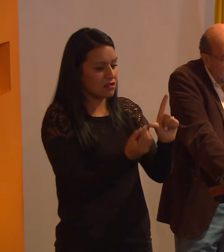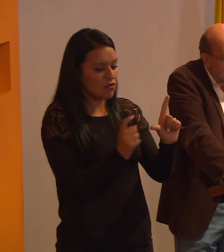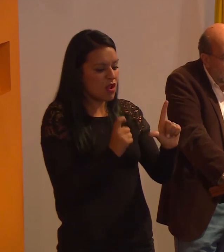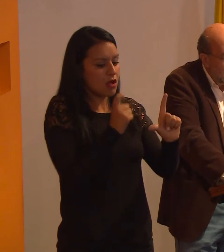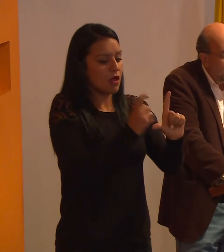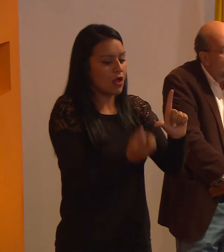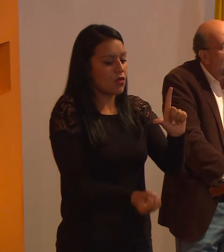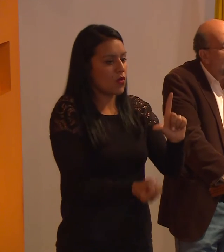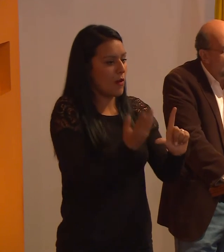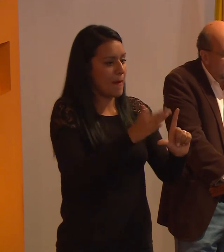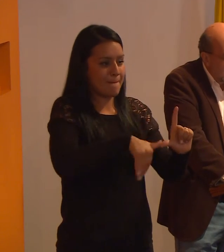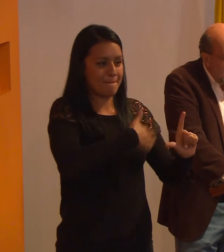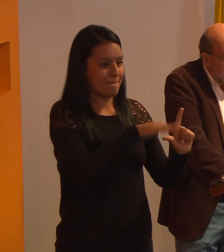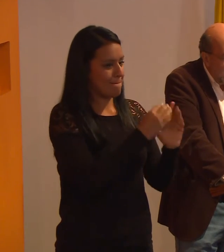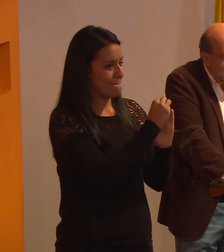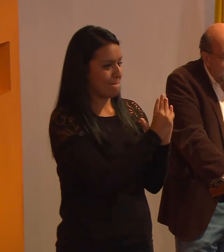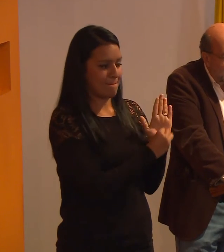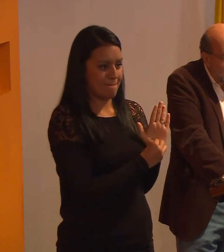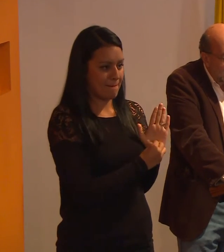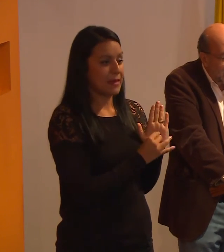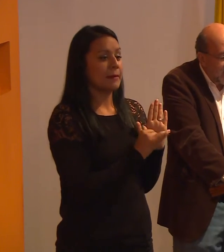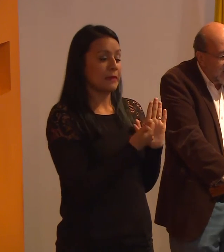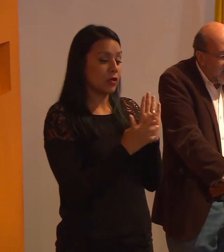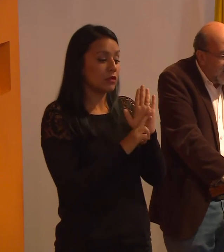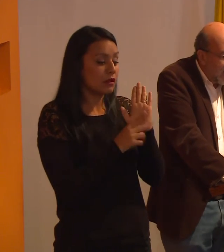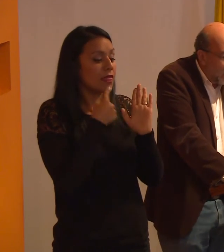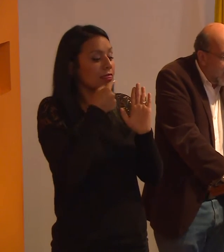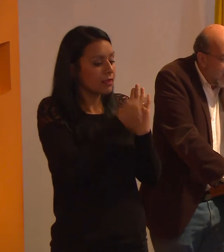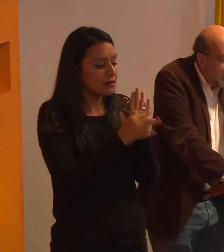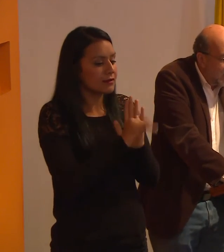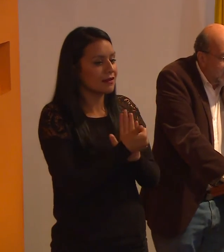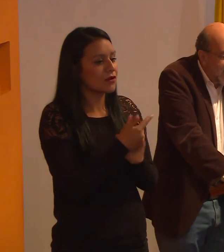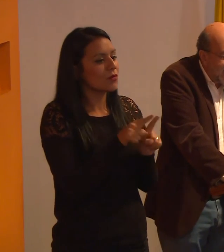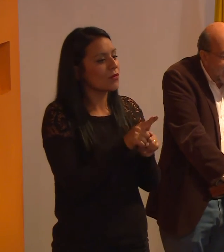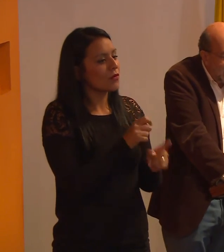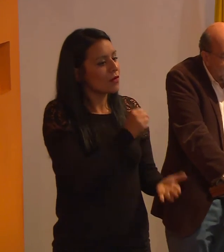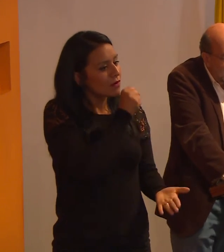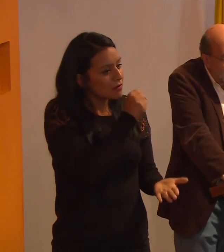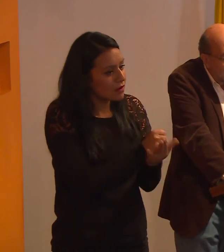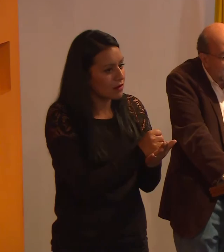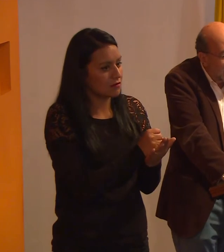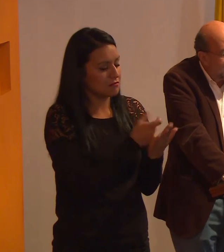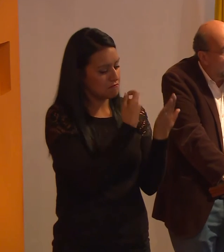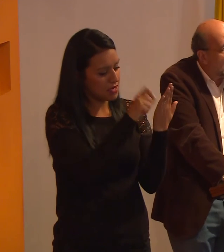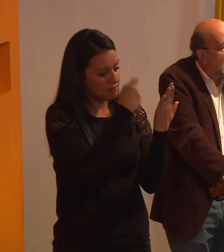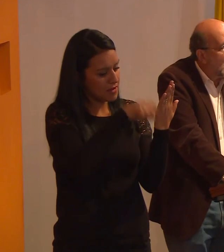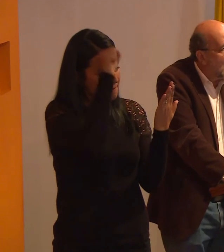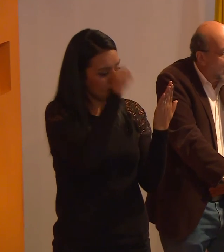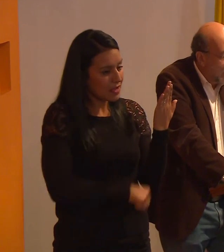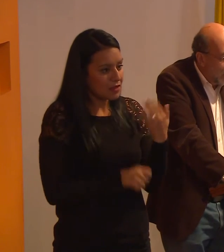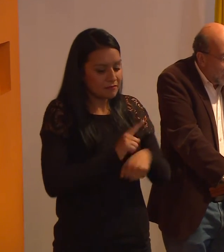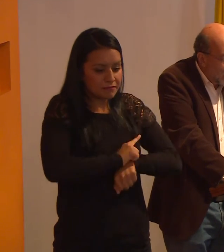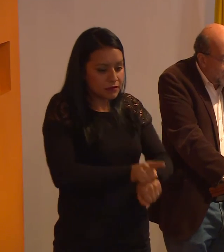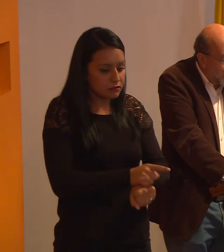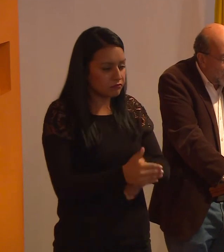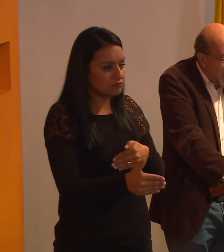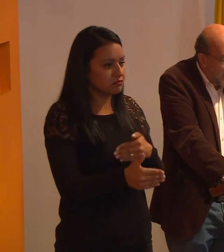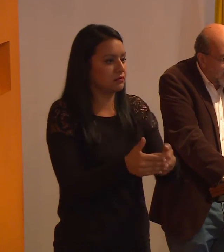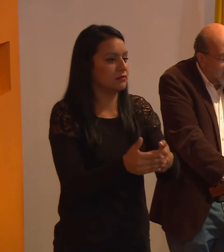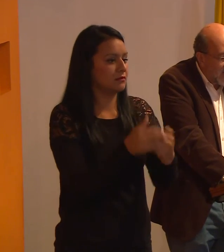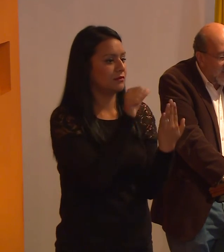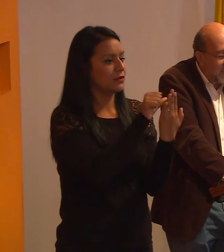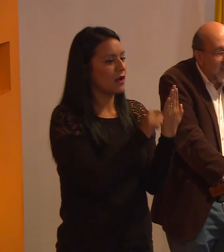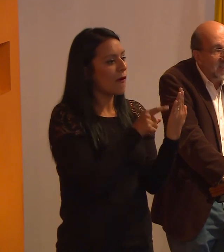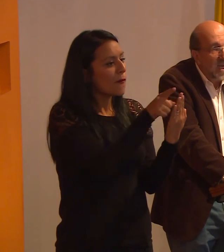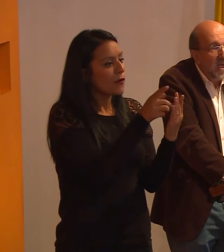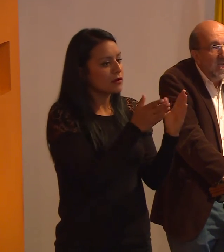licenciaturas, pero sí establecen la obligación de acreditar en tiempo récord los